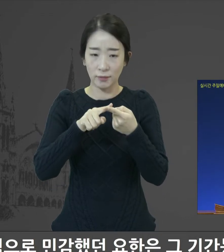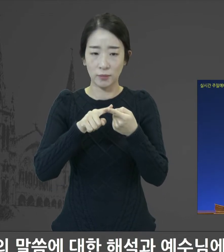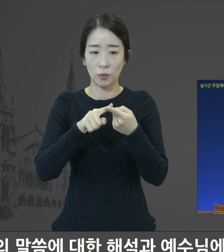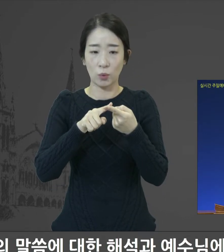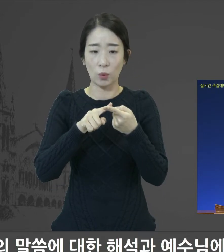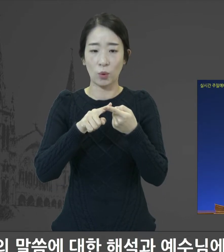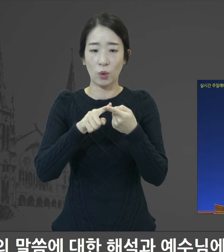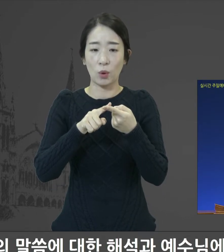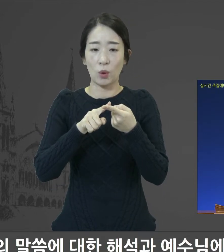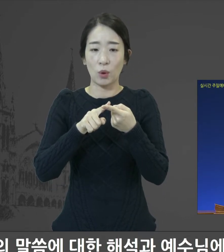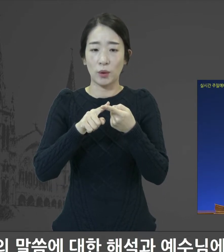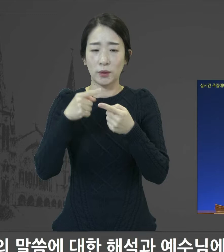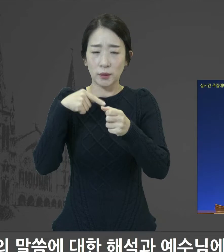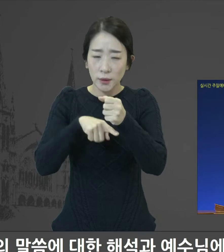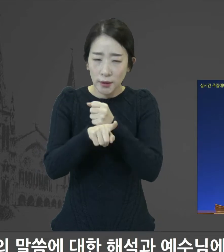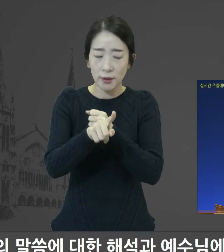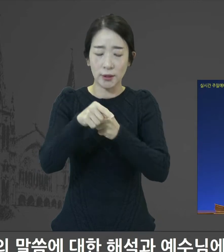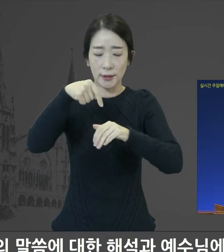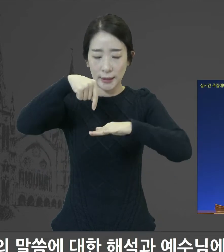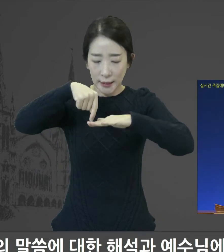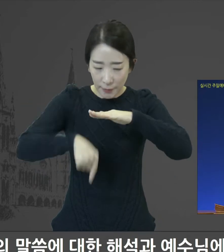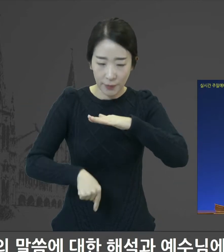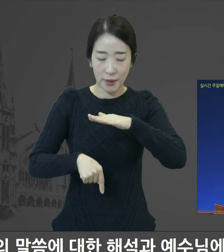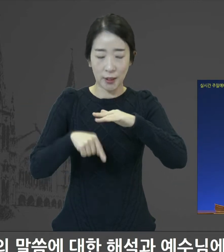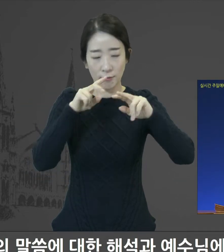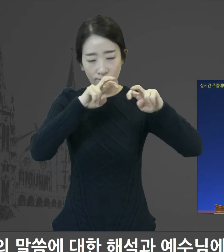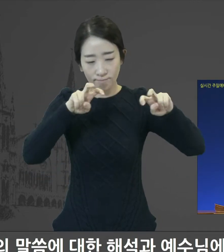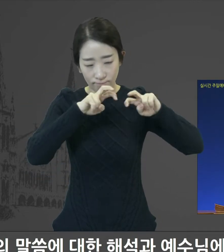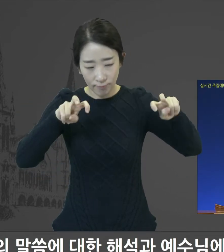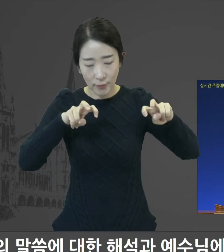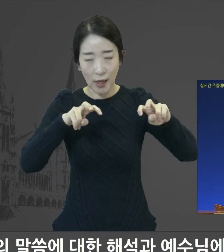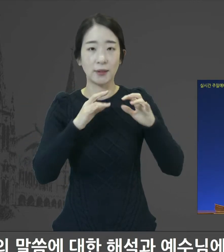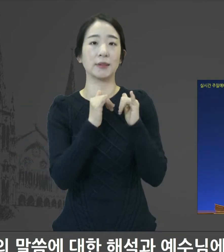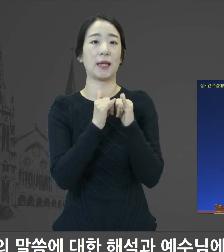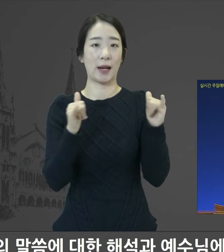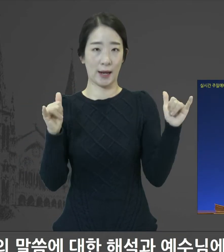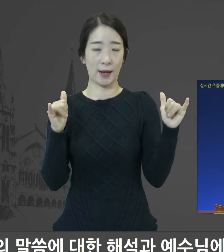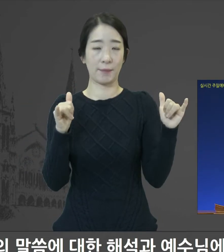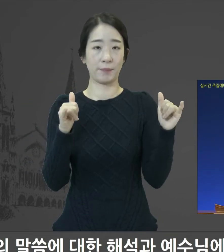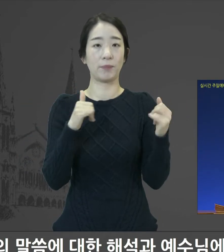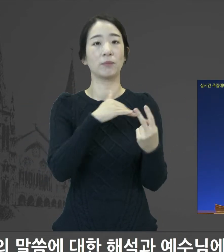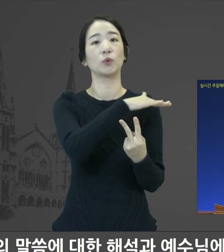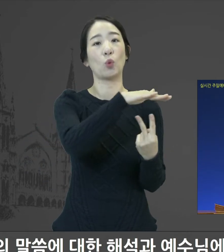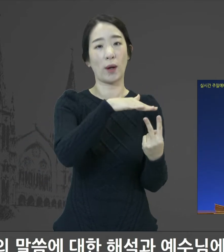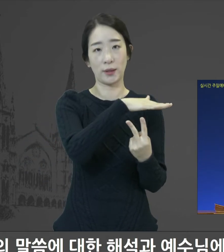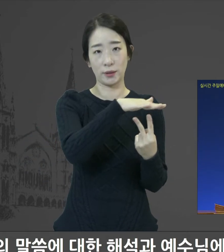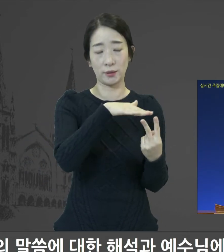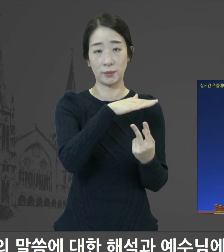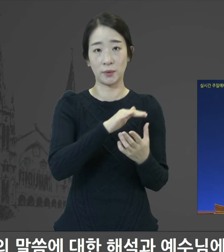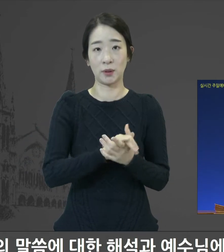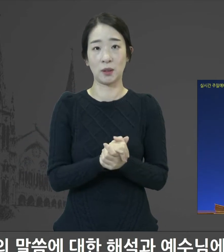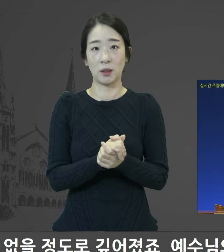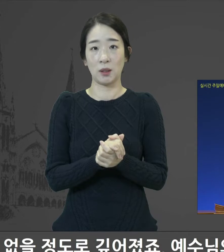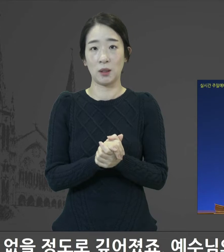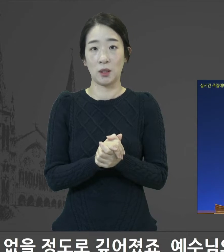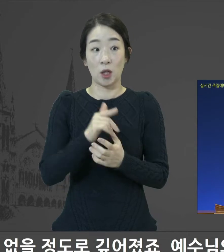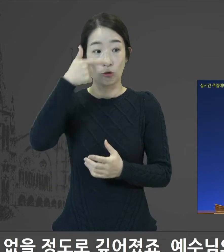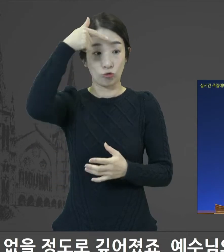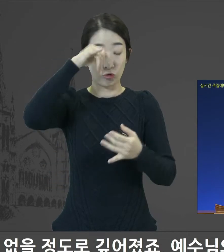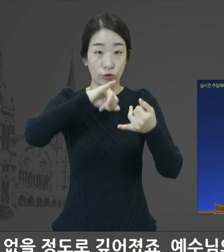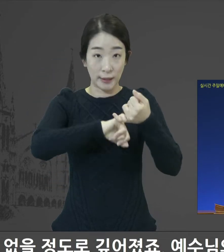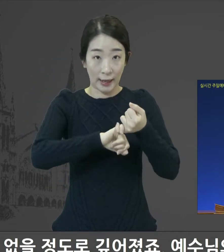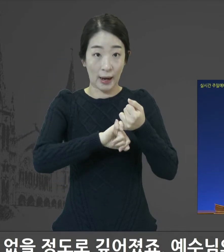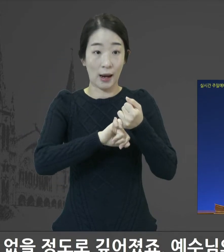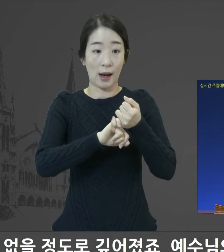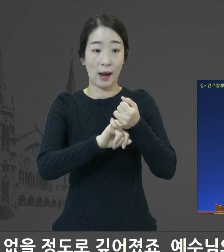정도로 깊어졌죠. 예수님의 탄생에 대해서 마태복음은 구약의 예언이 이루어졌고